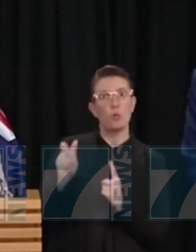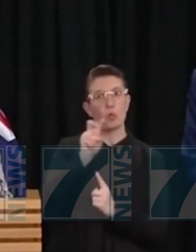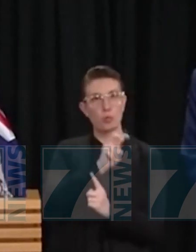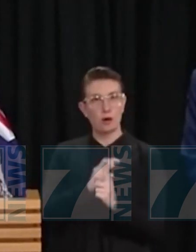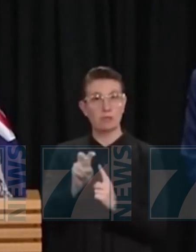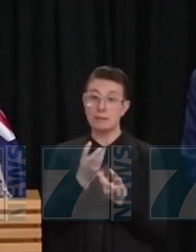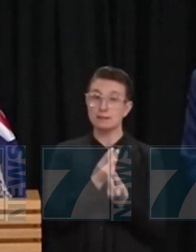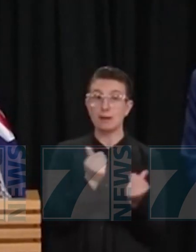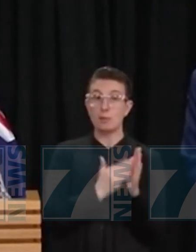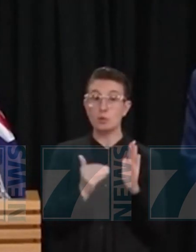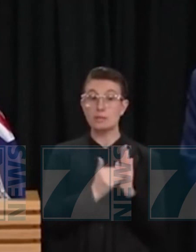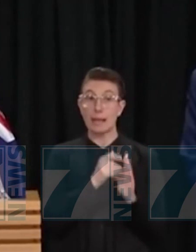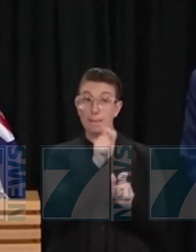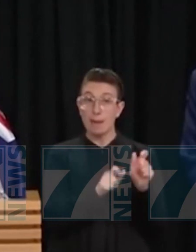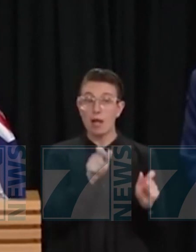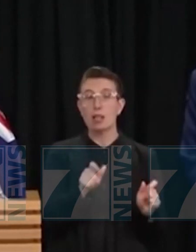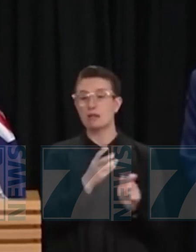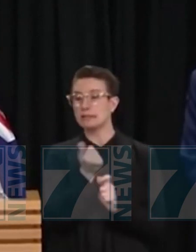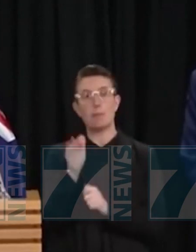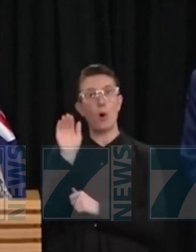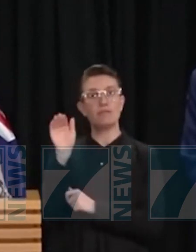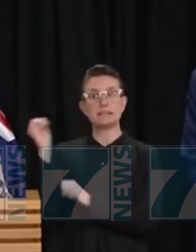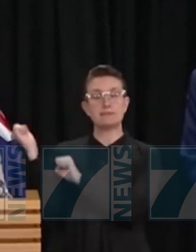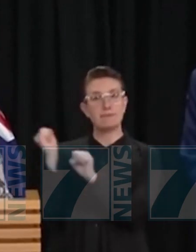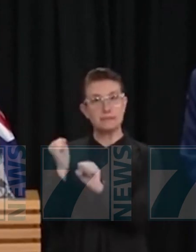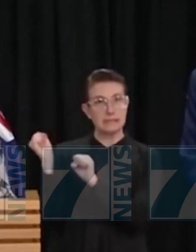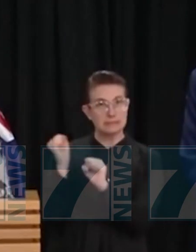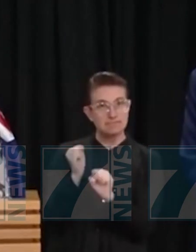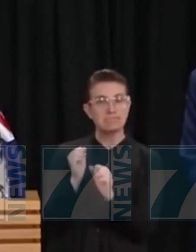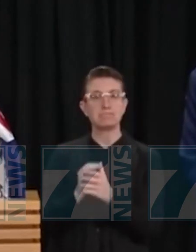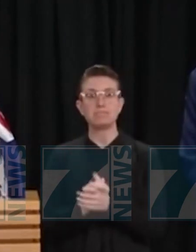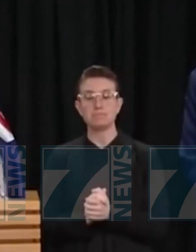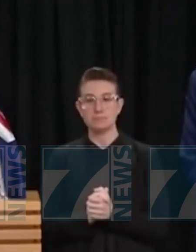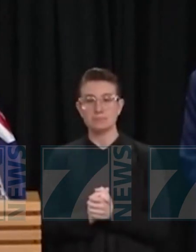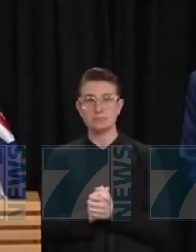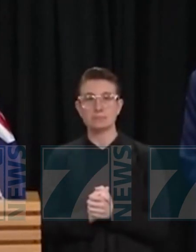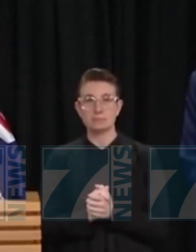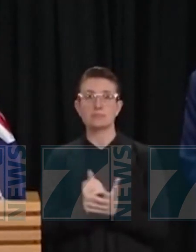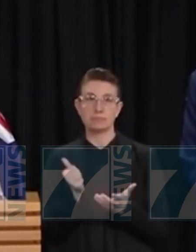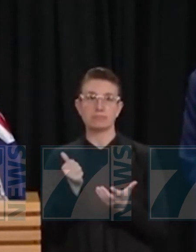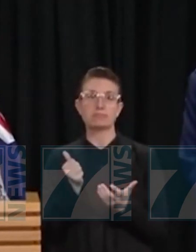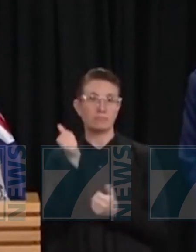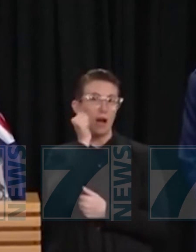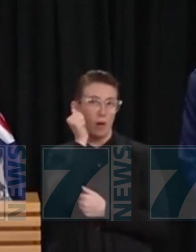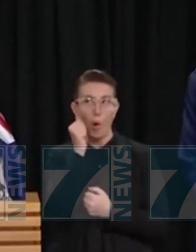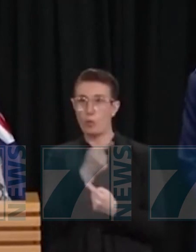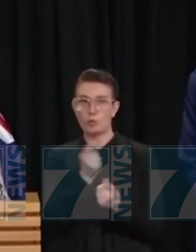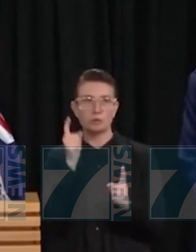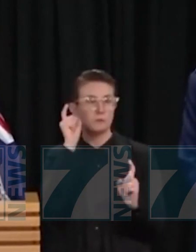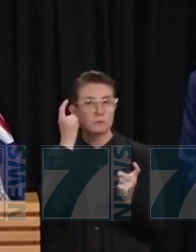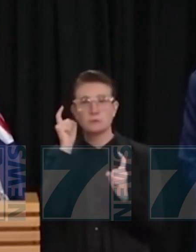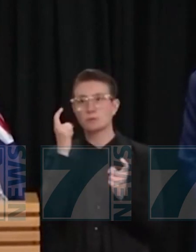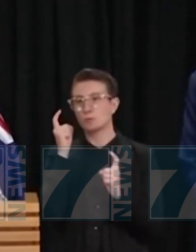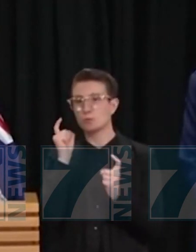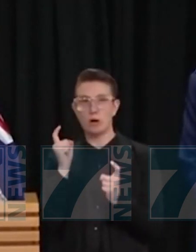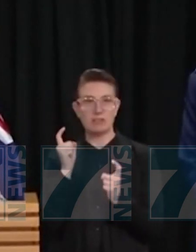ashtu edhe vizitorë. Policia ka nisur operacionin e kërkim shpëtimit, por hiri i vulkanit po i pengon përpjekjet. Unë e di se do të